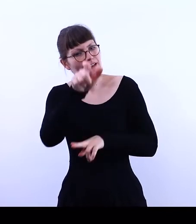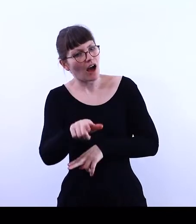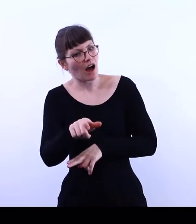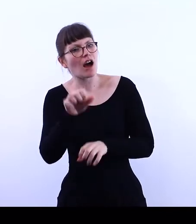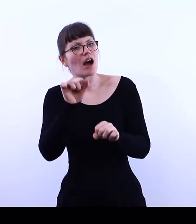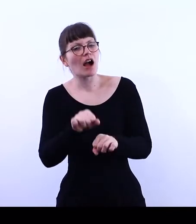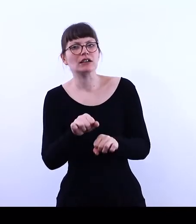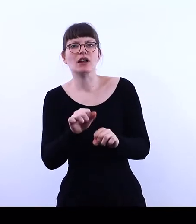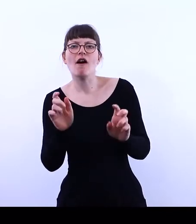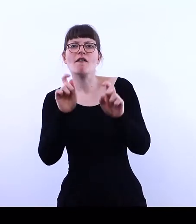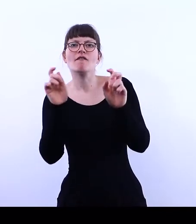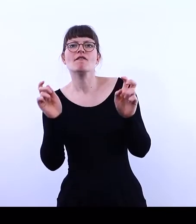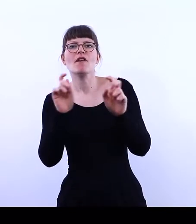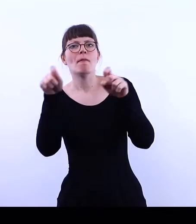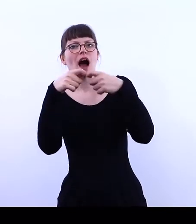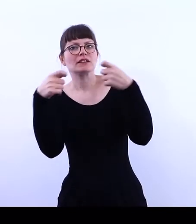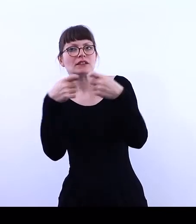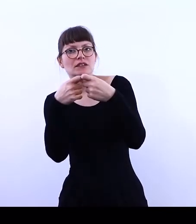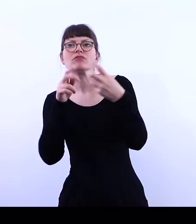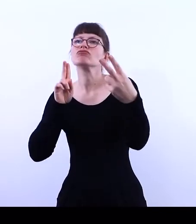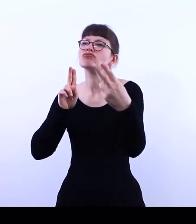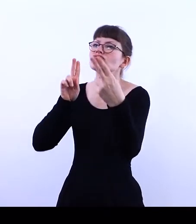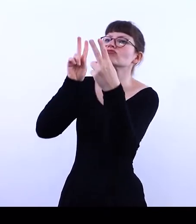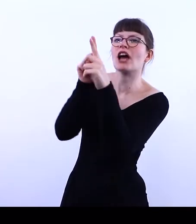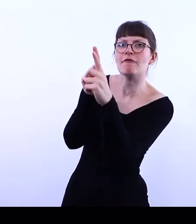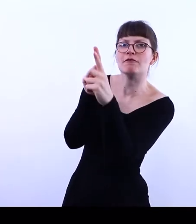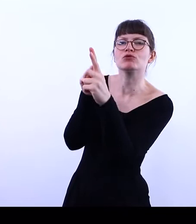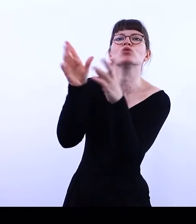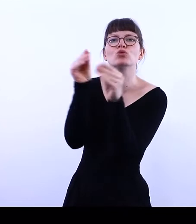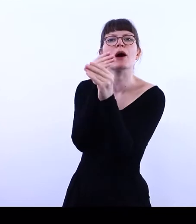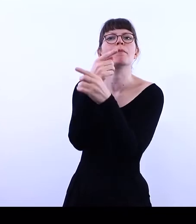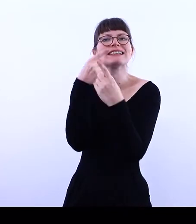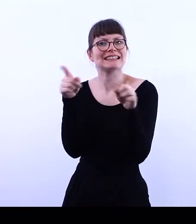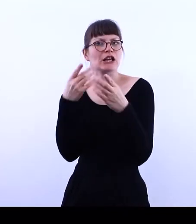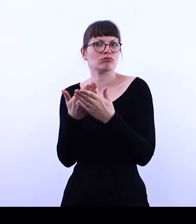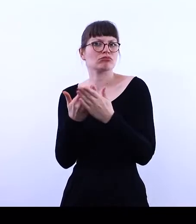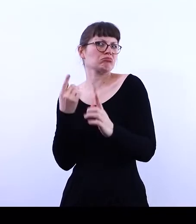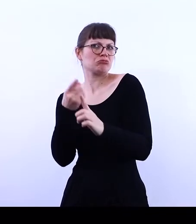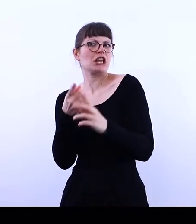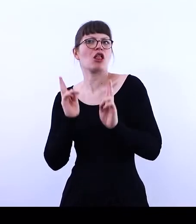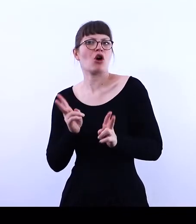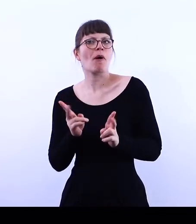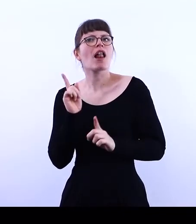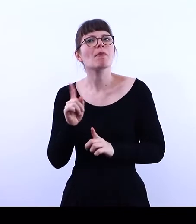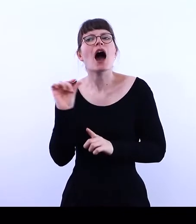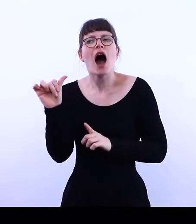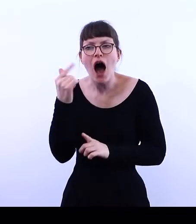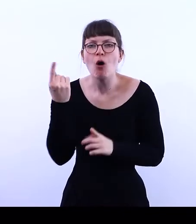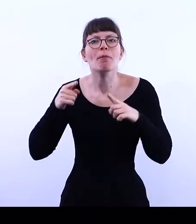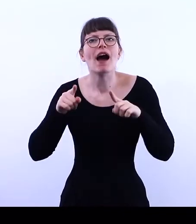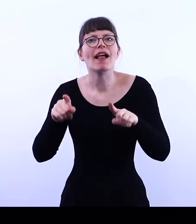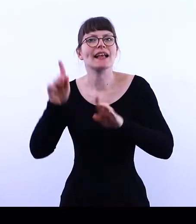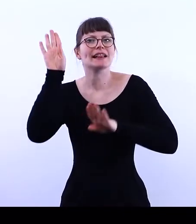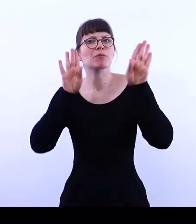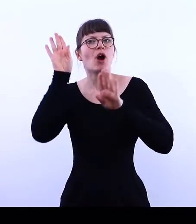in diesem Verband sich treffen, um gemeinsam zu singen. Das ist das Ziel, aber eben auch, um demokratische Erfahrungen machen zu können